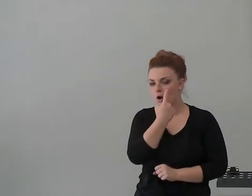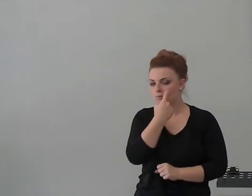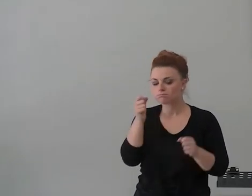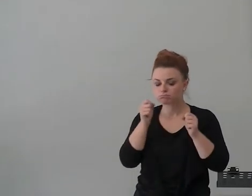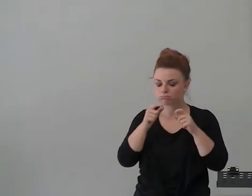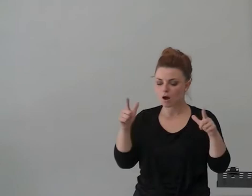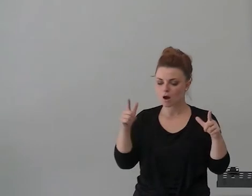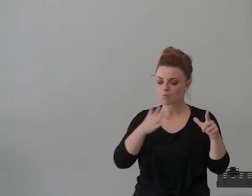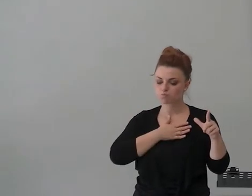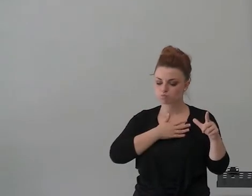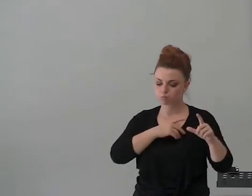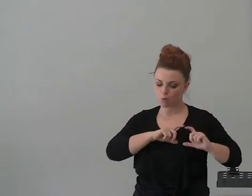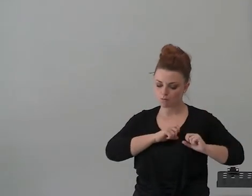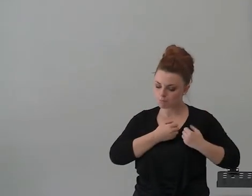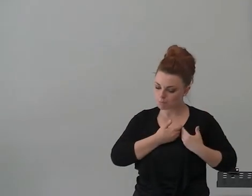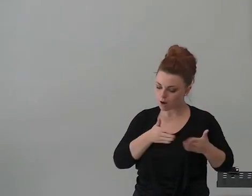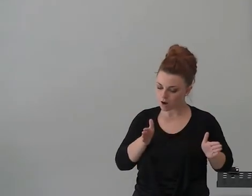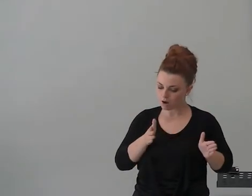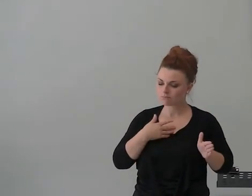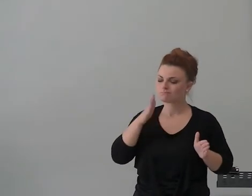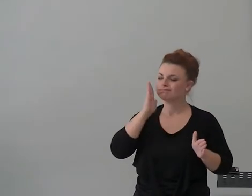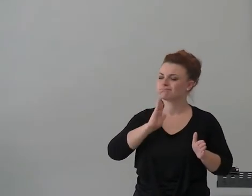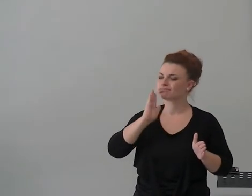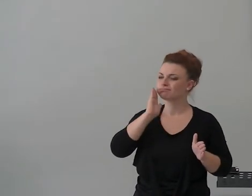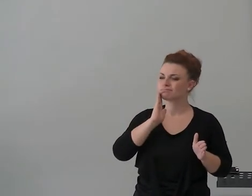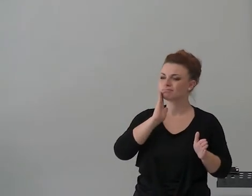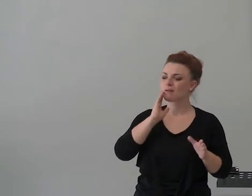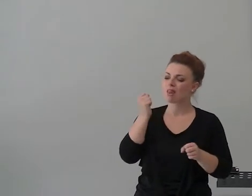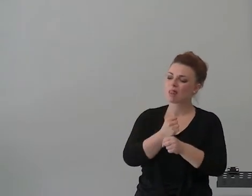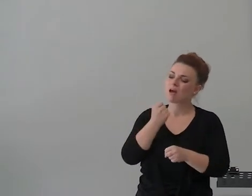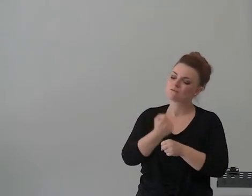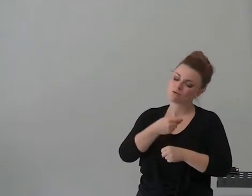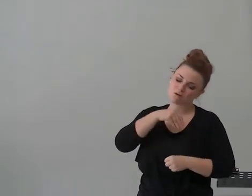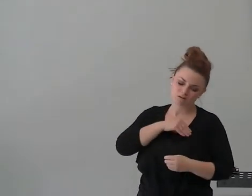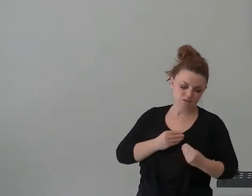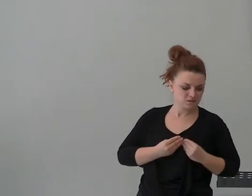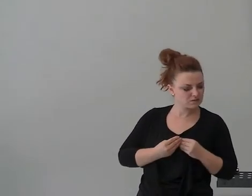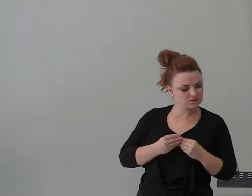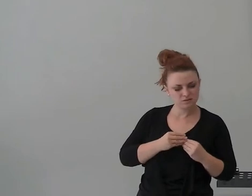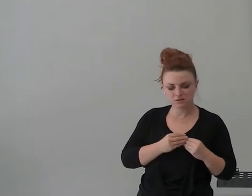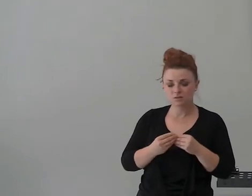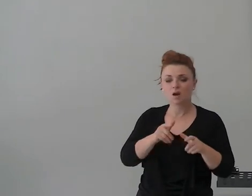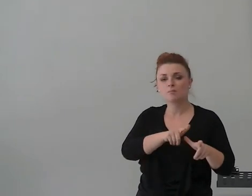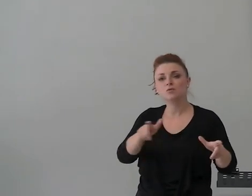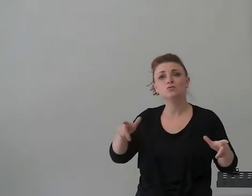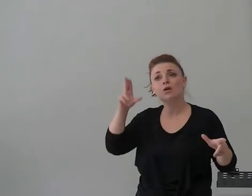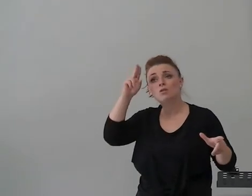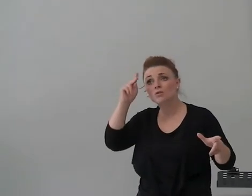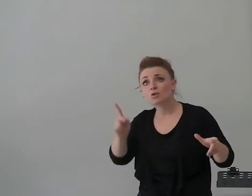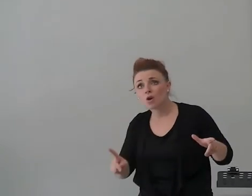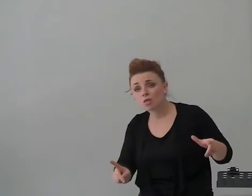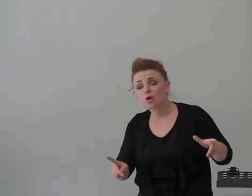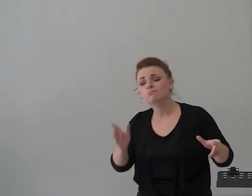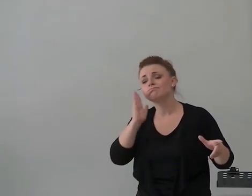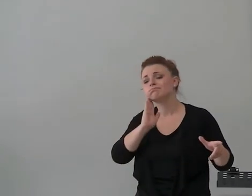occhi. Ti prego, Signore, opera su di noi, Signore. Opera su chi ancora non ti conosce, soprattutto per questi giovani,